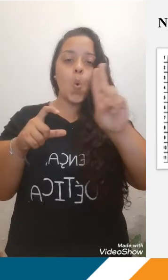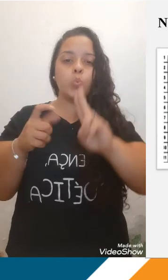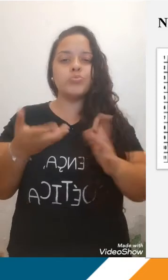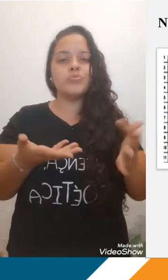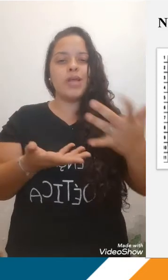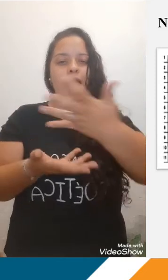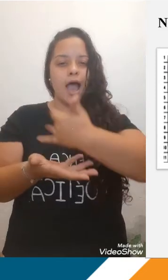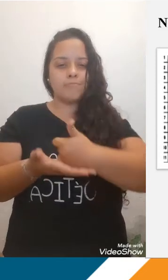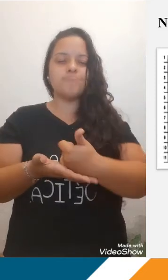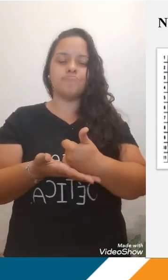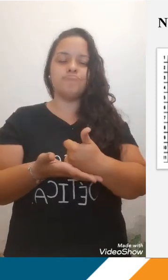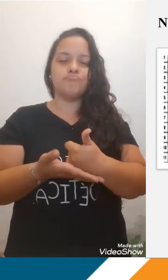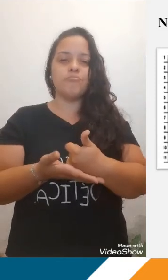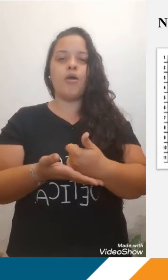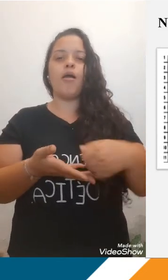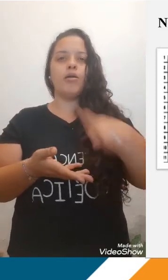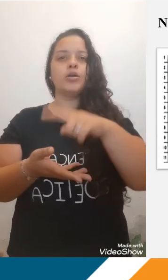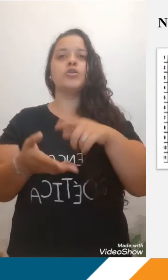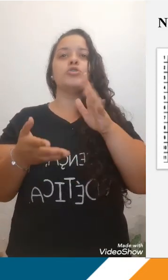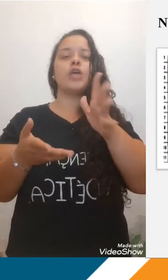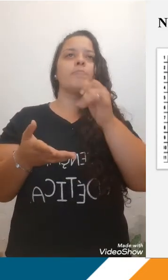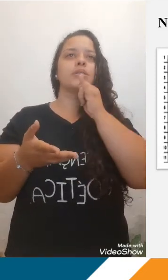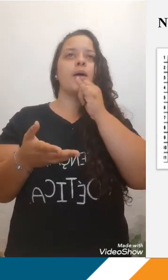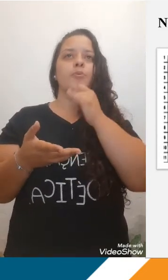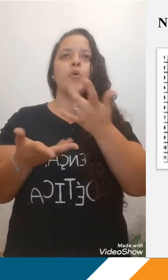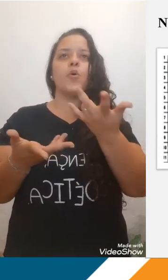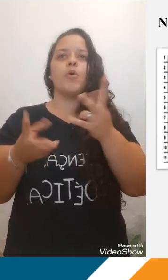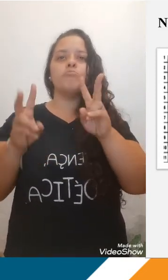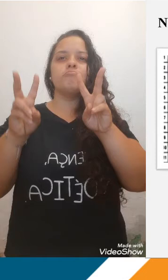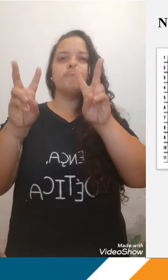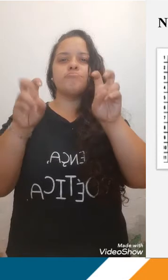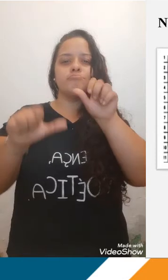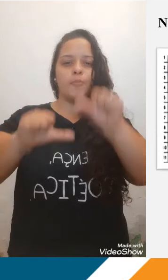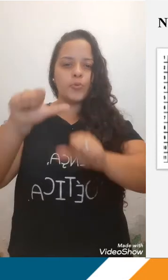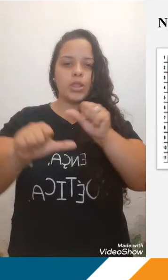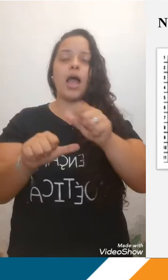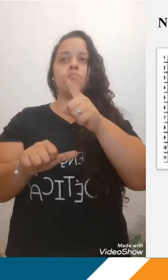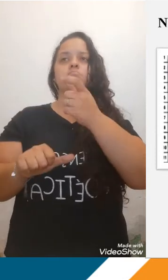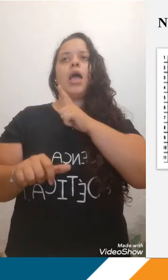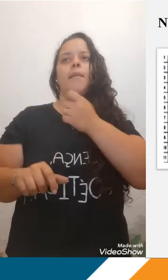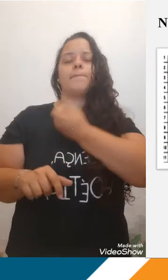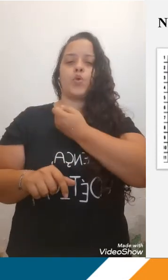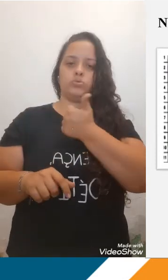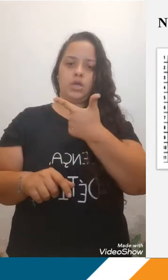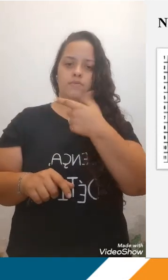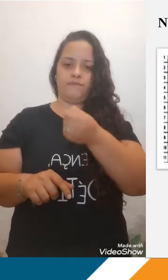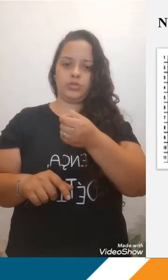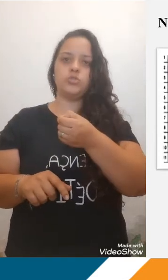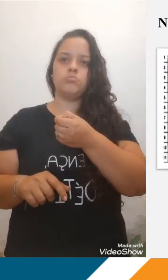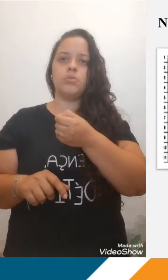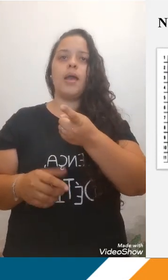dados específicos que foram reinterpretados, o candidato recebeu 120 pontos e